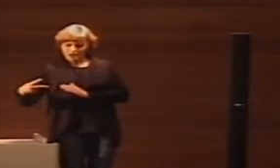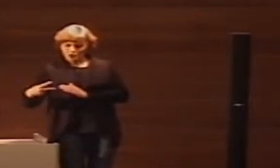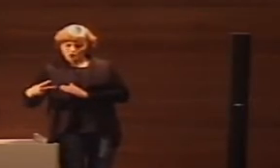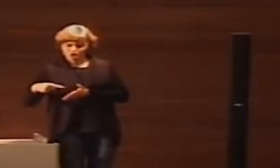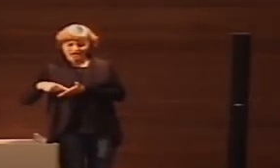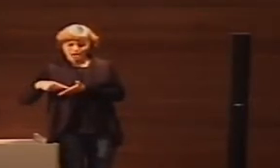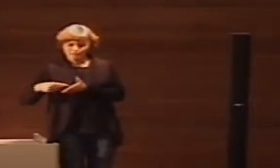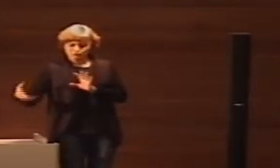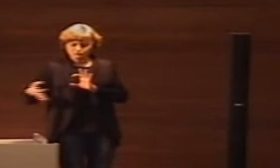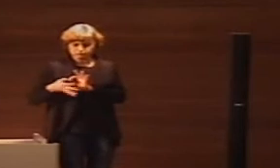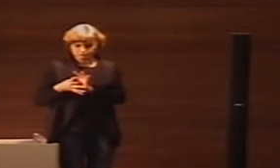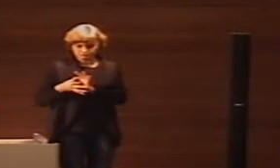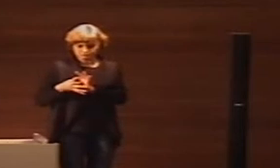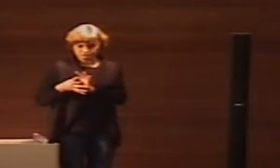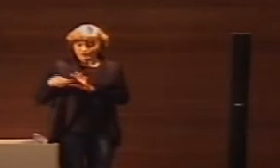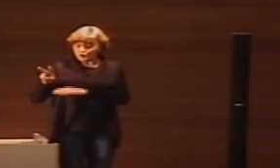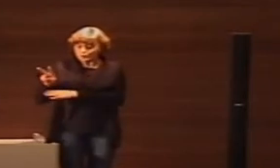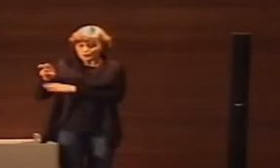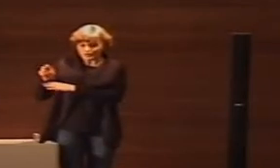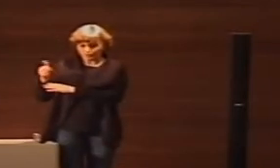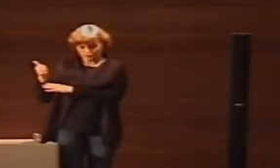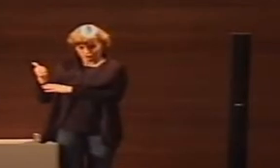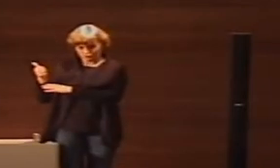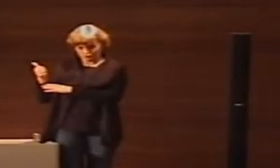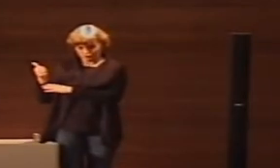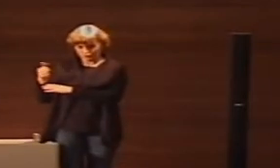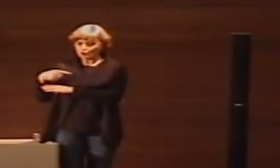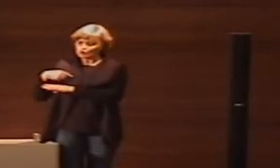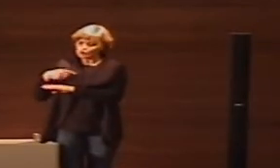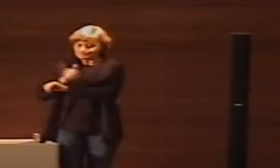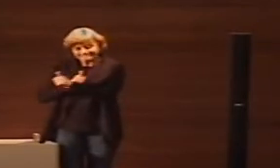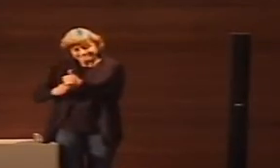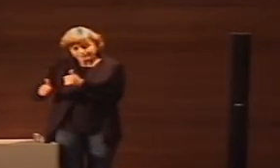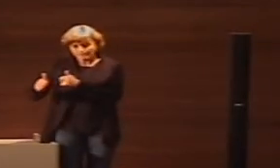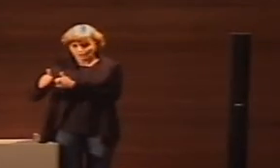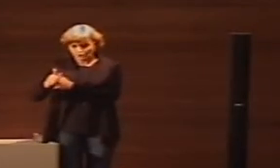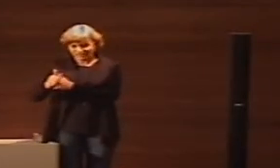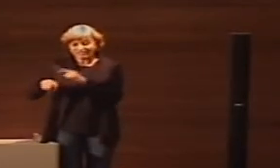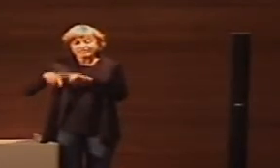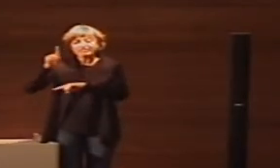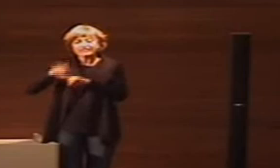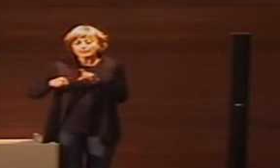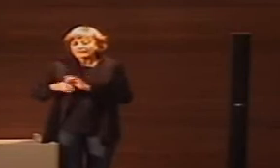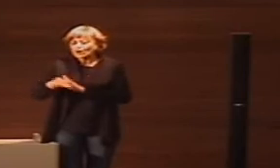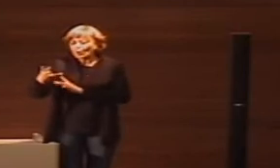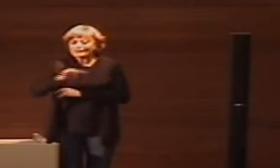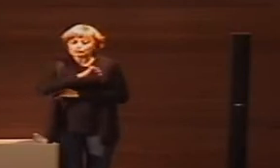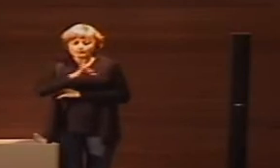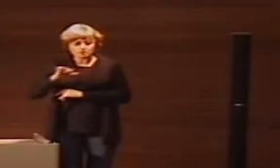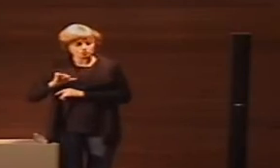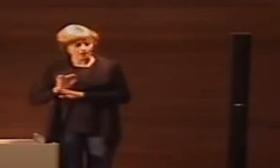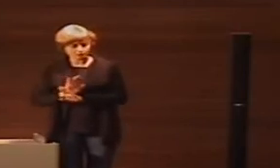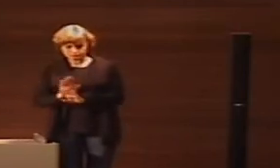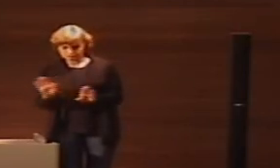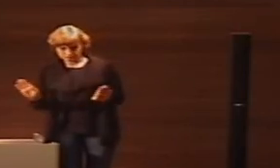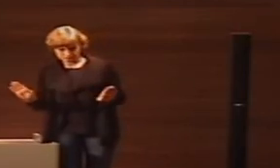van entrando poco a poco. Yo siento una preferencia por los sistemas de pago por volumen, porque son más simples y porque